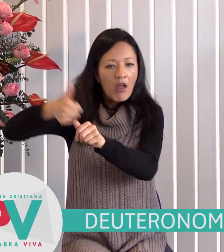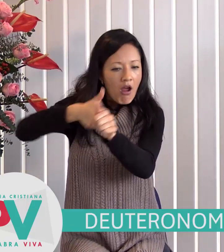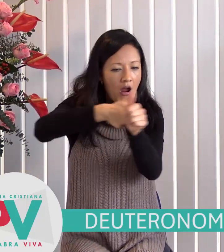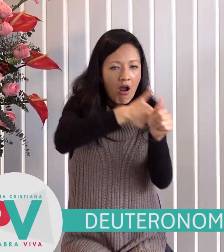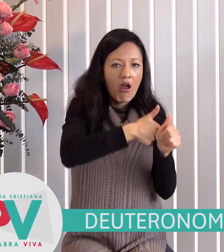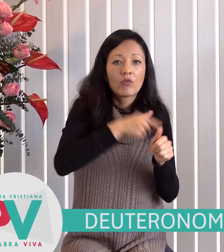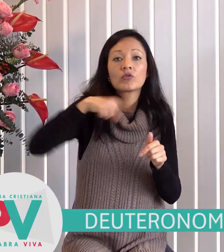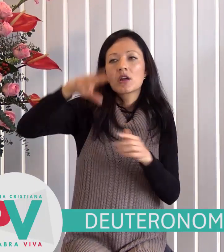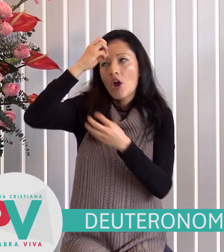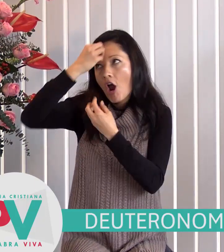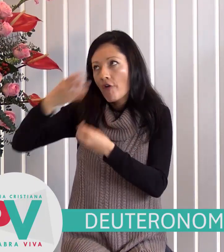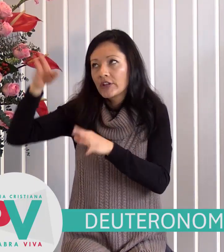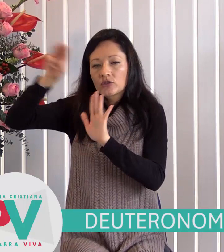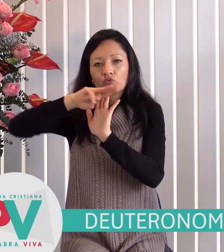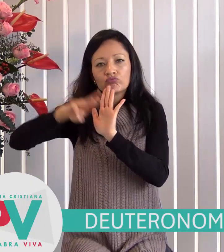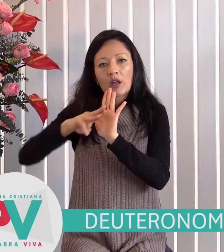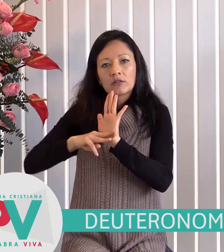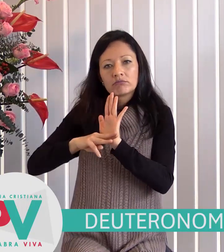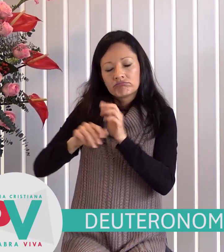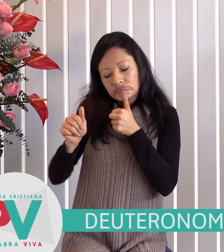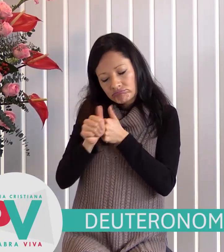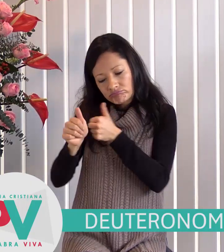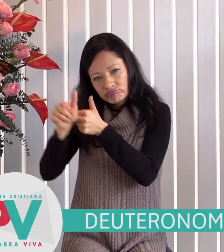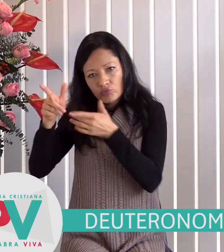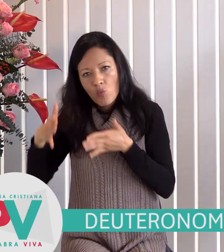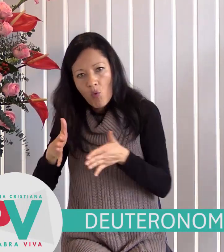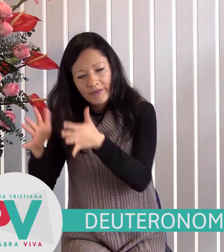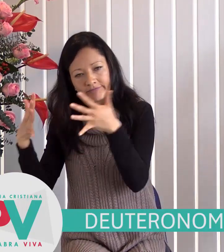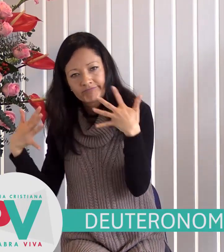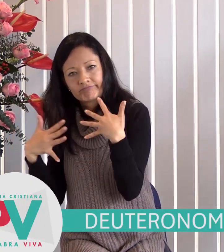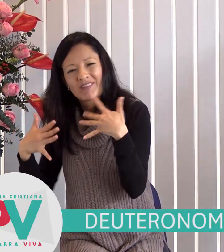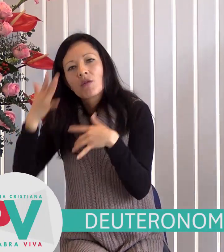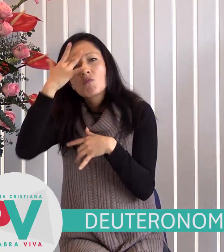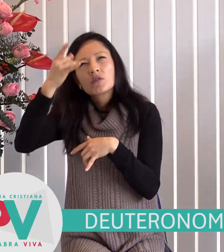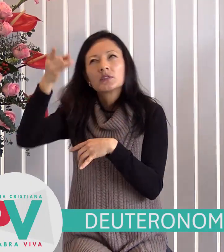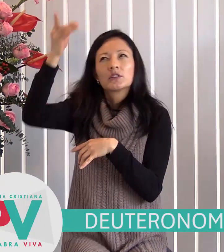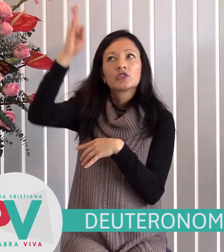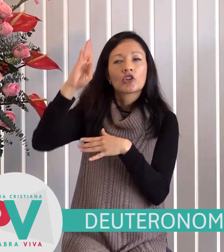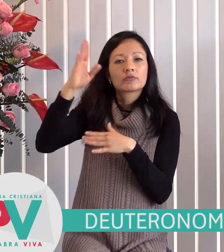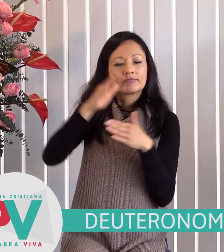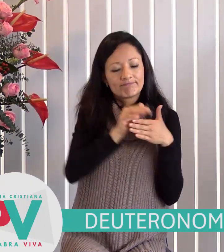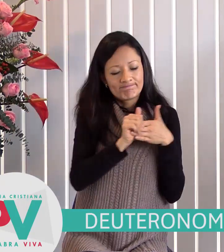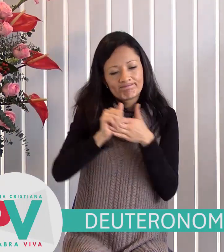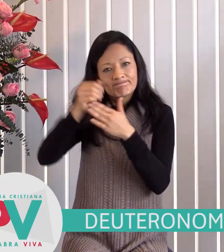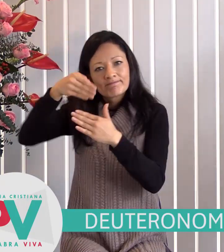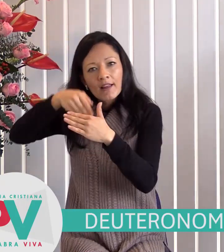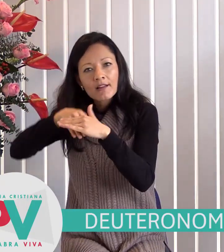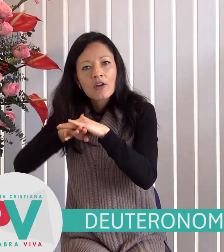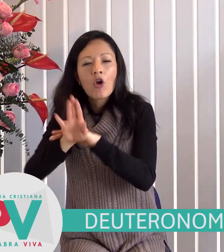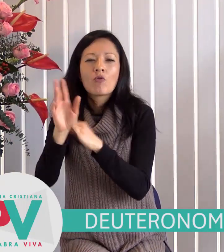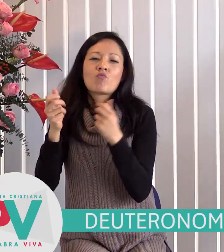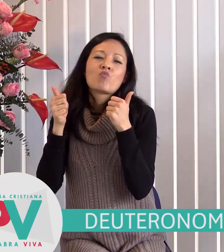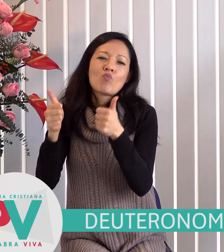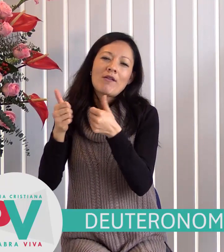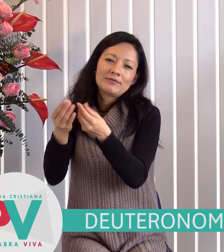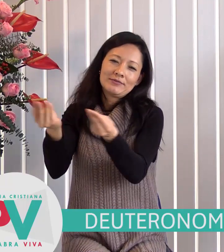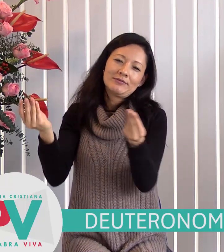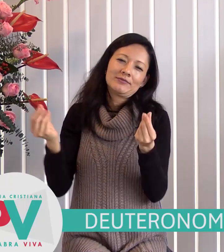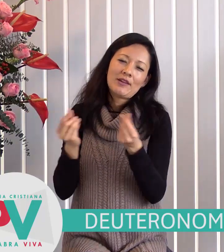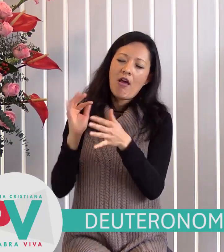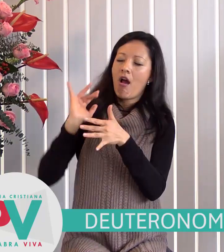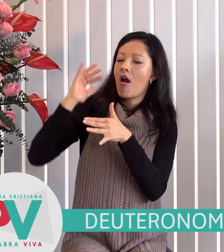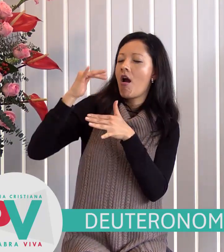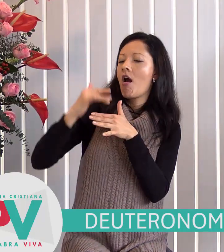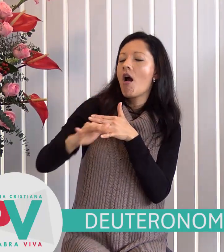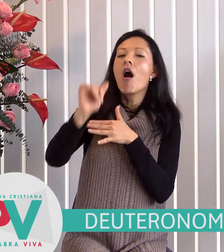tu Dios, andando en sus caminos y temiéndole, porque Jehová tu Dios te introduce en la buena tierra, tierra de